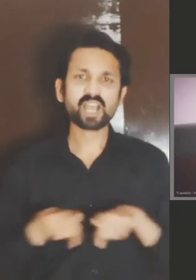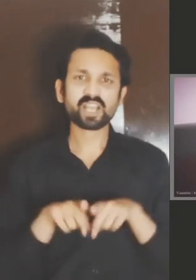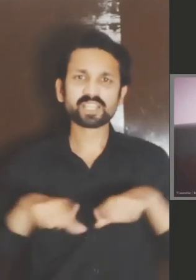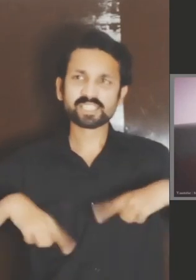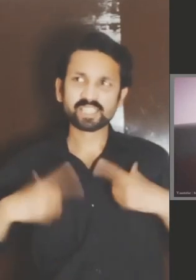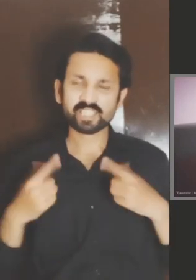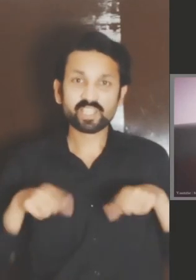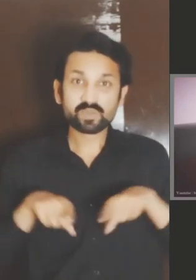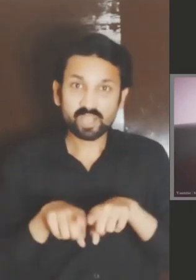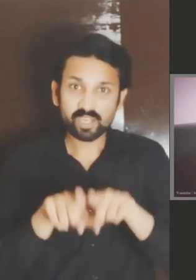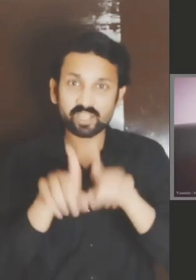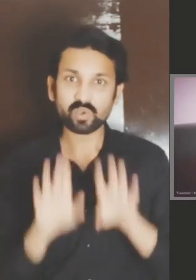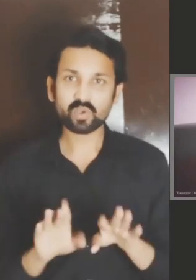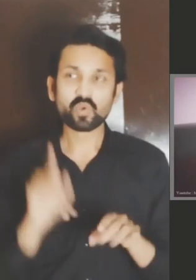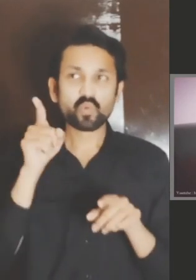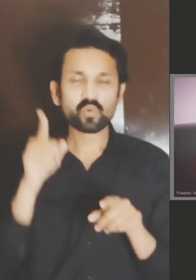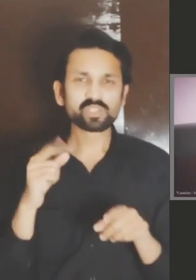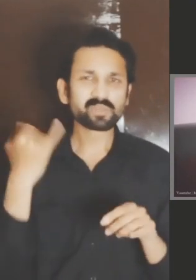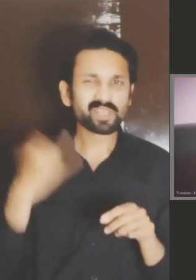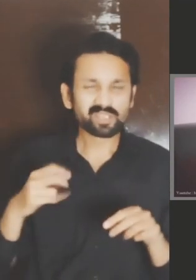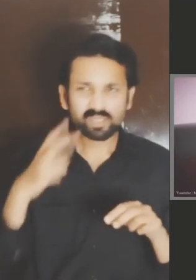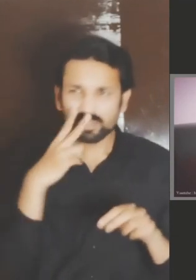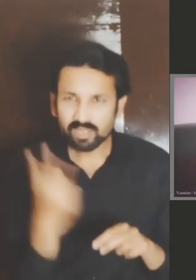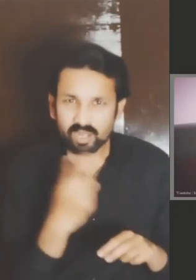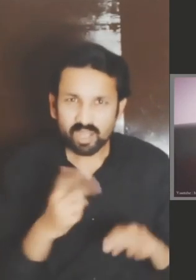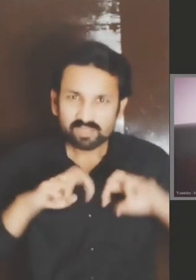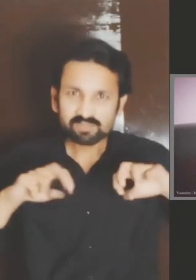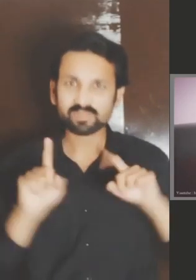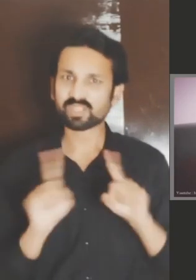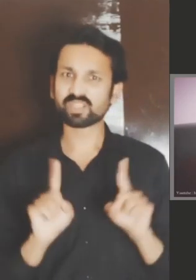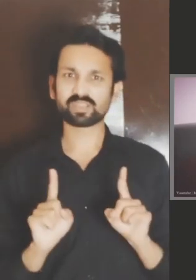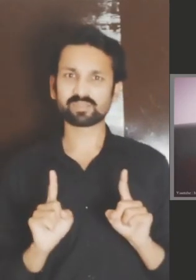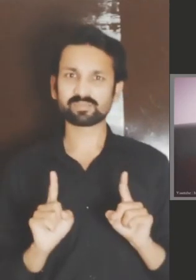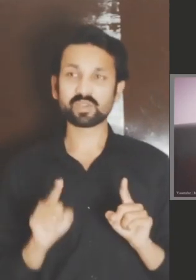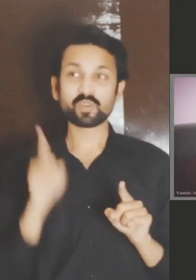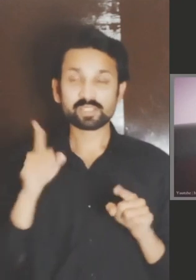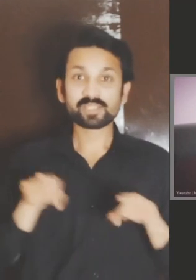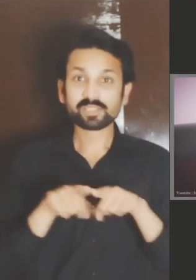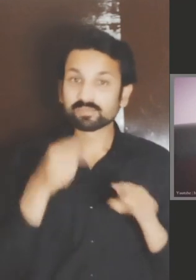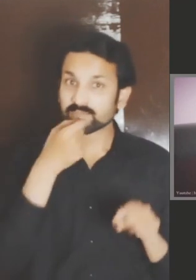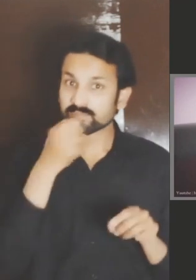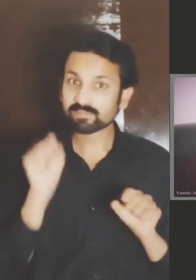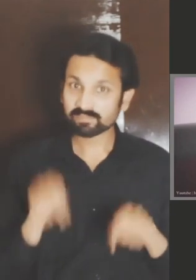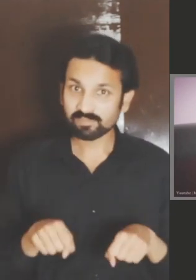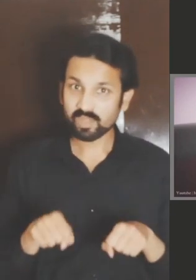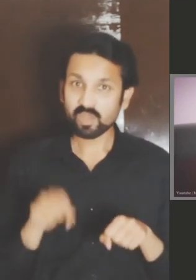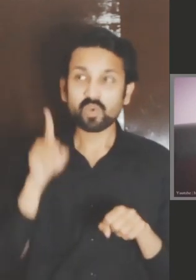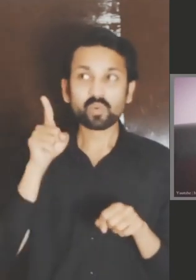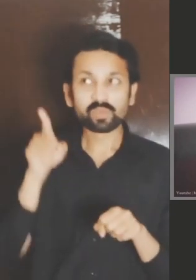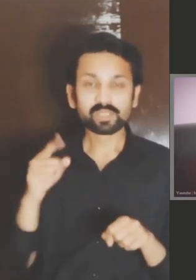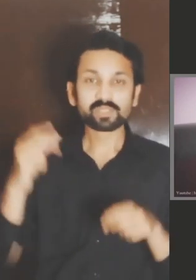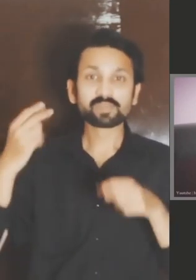जिनके साथ जिंदगी गुजारनी हो उनमें नुक्स नहीं तलाश किया करते और जिन्हें कबूल कर लिया जाए